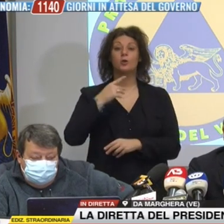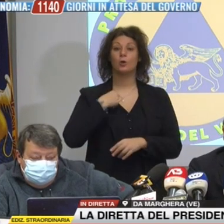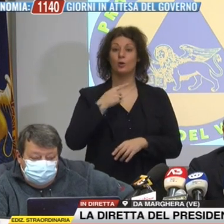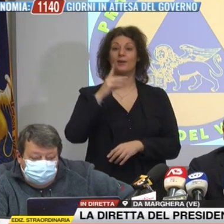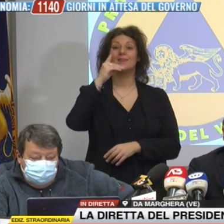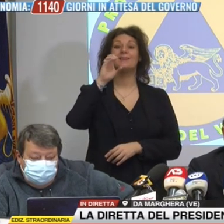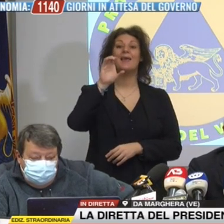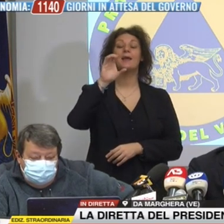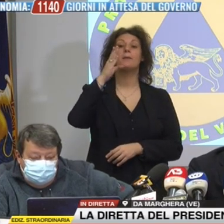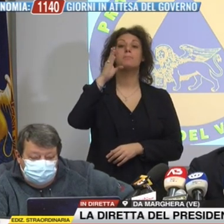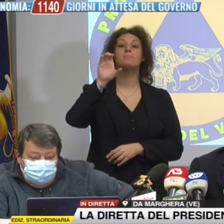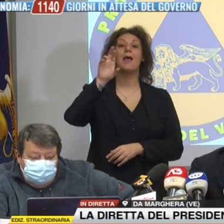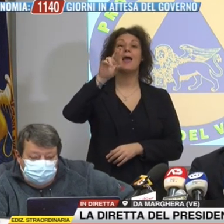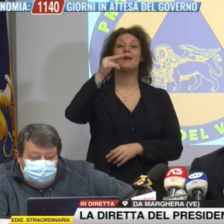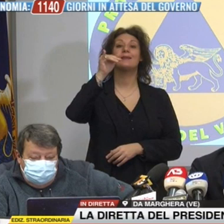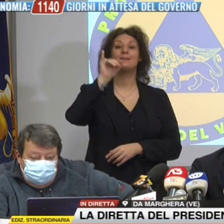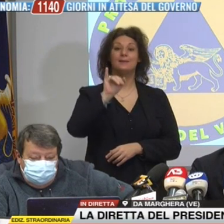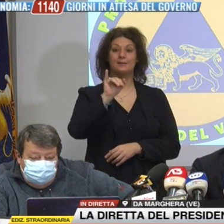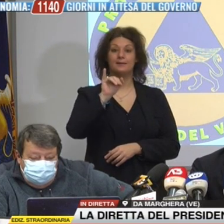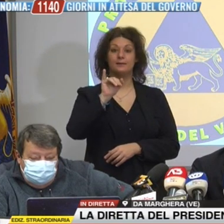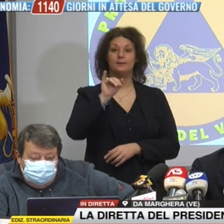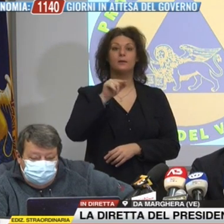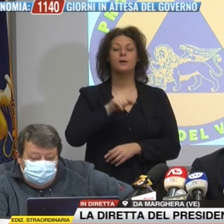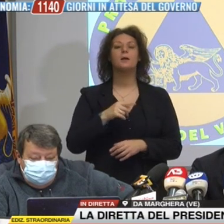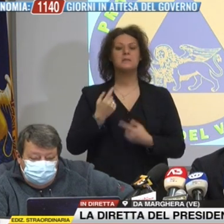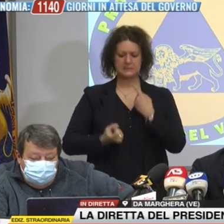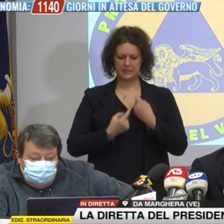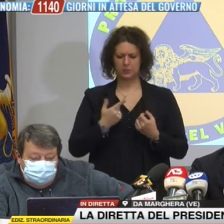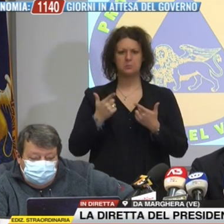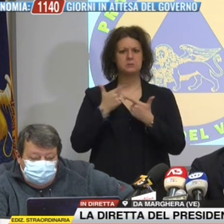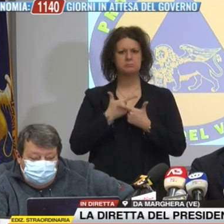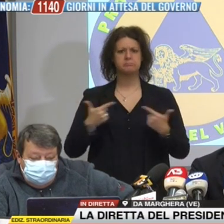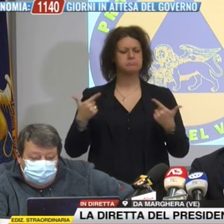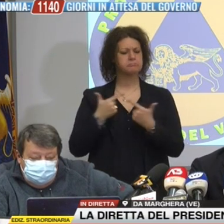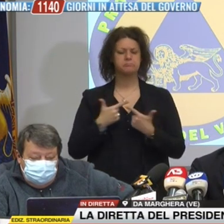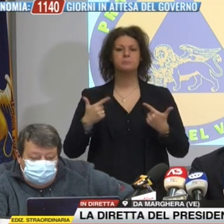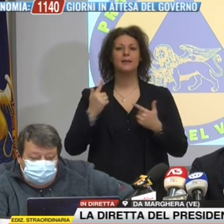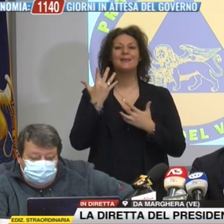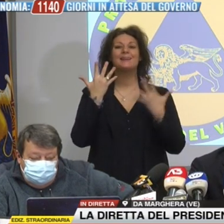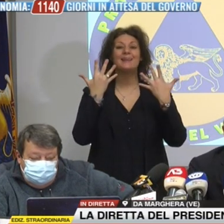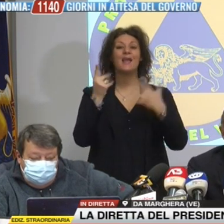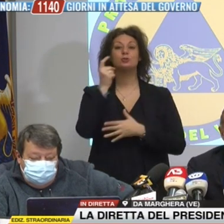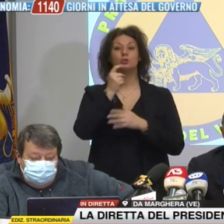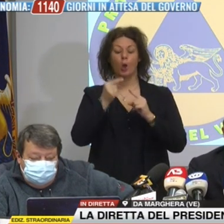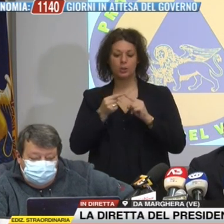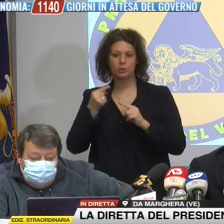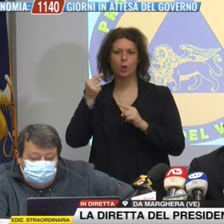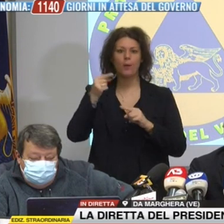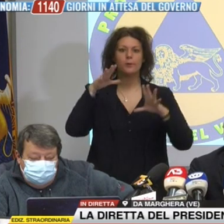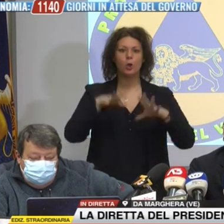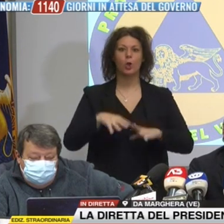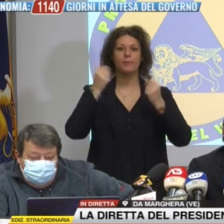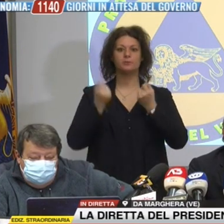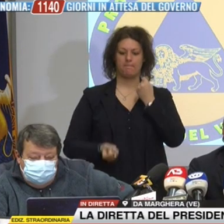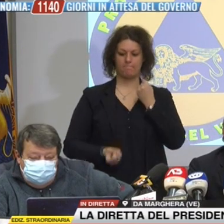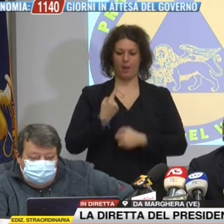De Berti che si è sintomatizzata il 10° giorno. non ha mai avuto niente fino a... Adesso mi scuserà il vicepresidente se ho